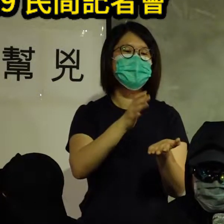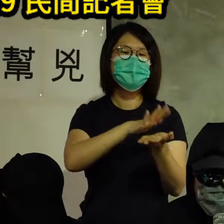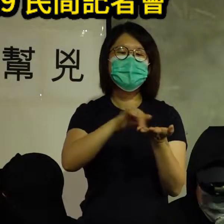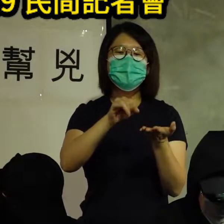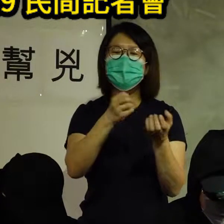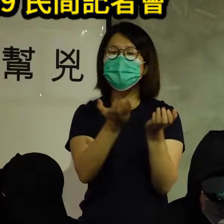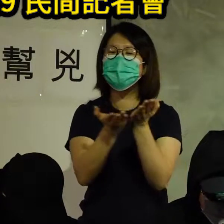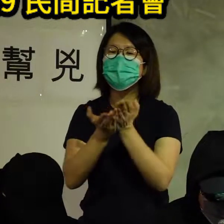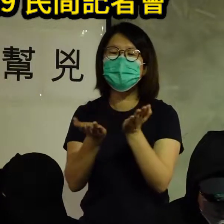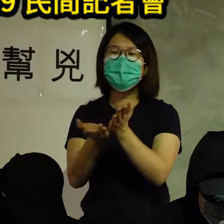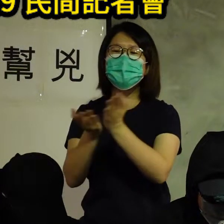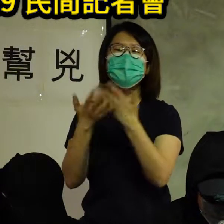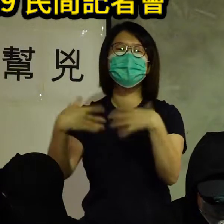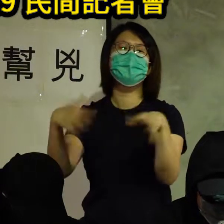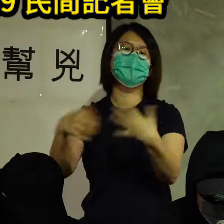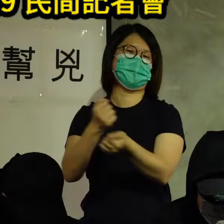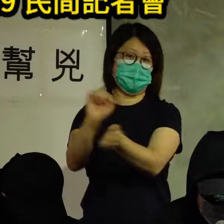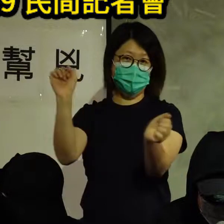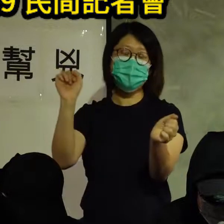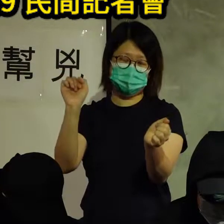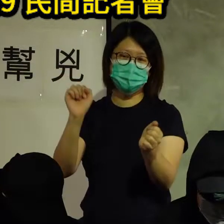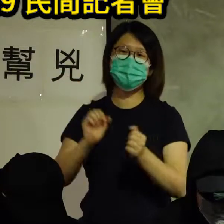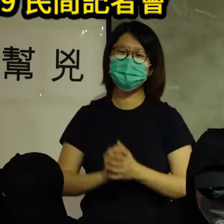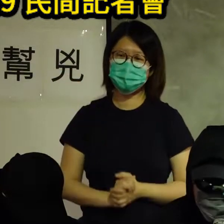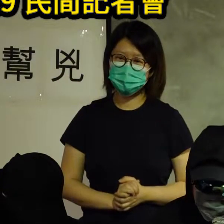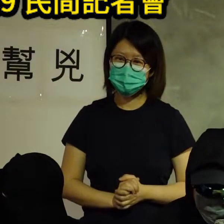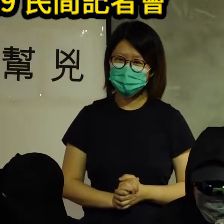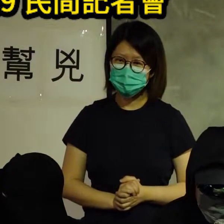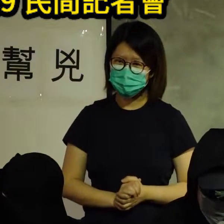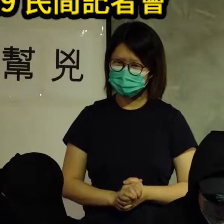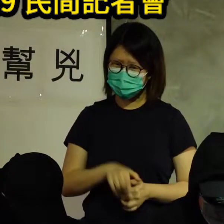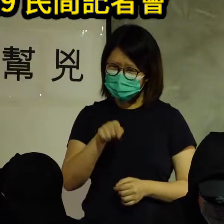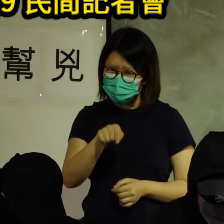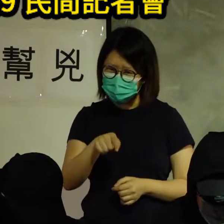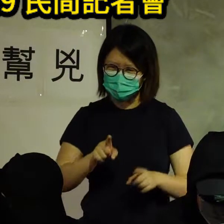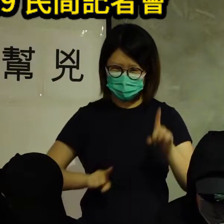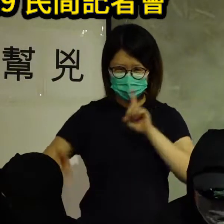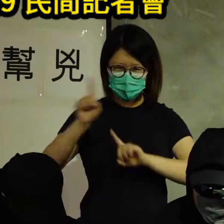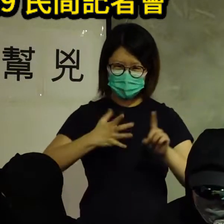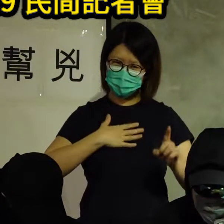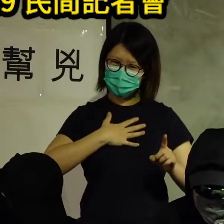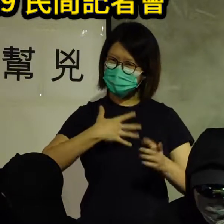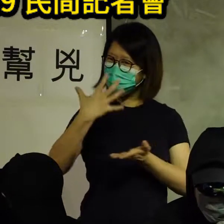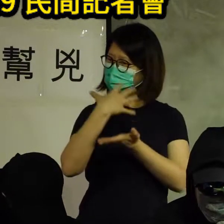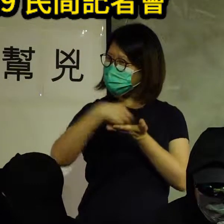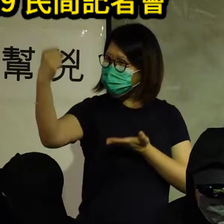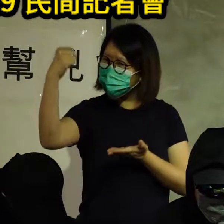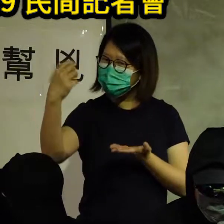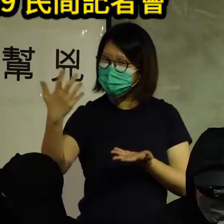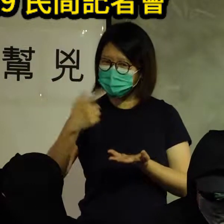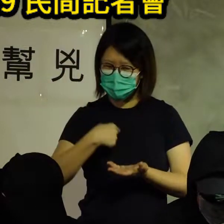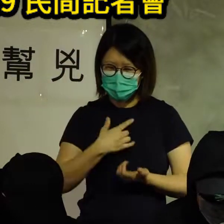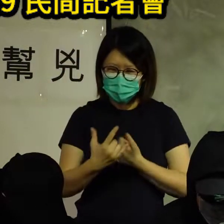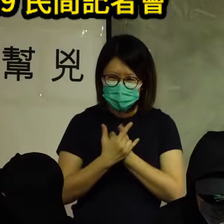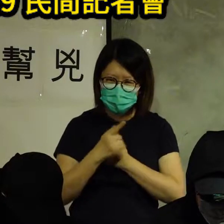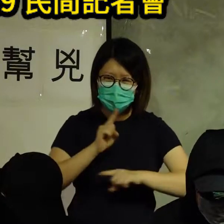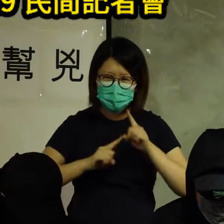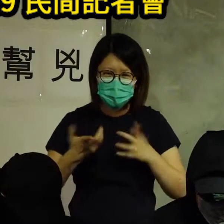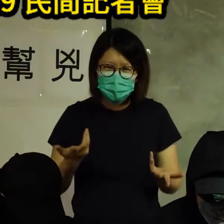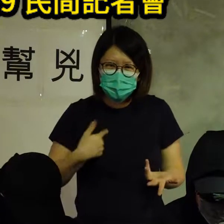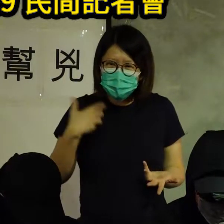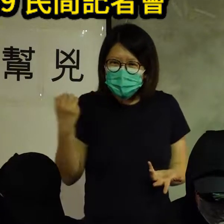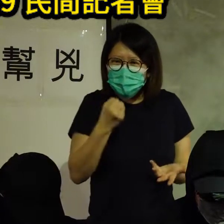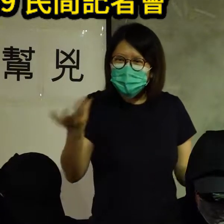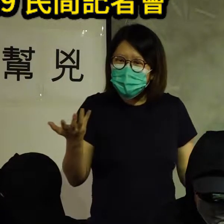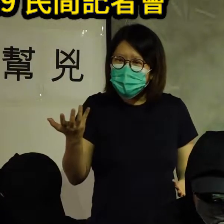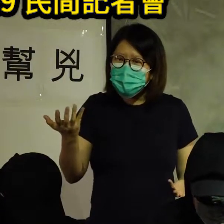不單止令無數人的自由受到限制在收押所白白虛道了大好的